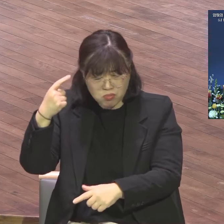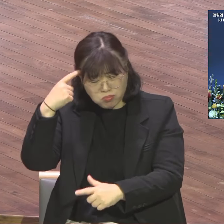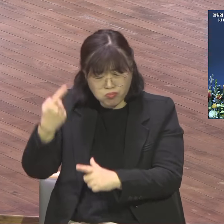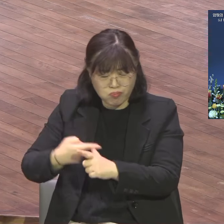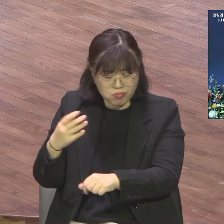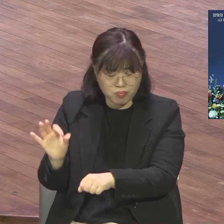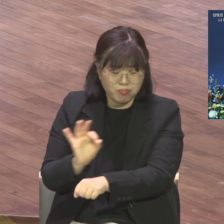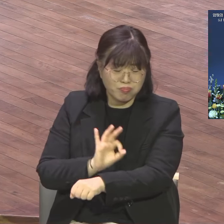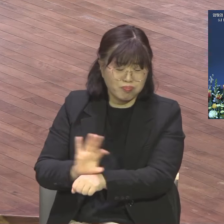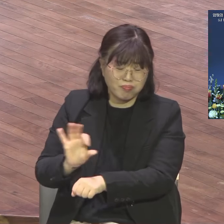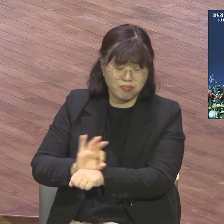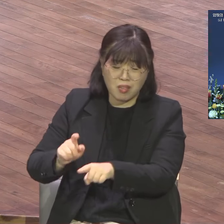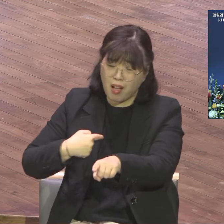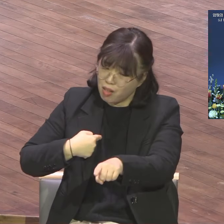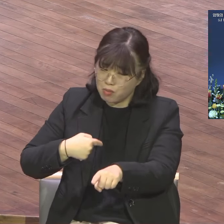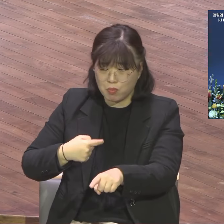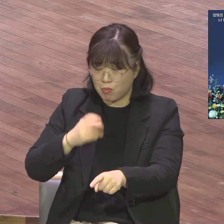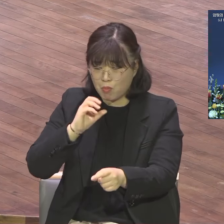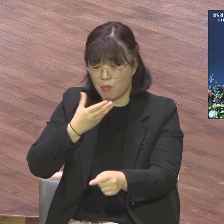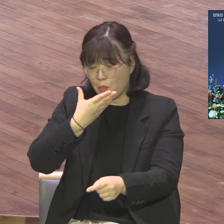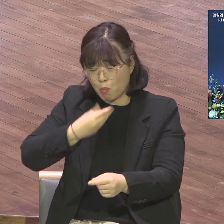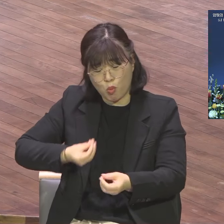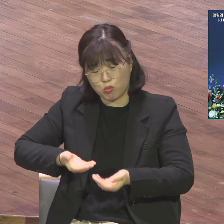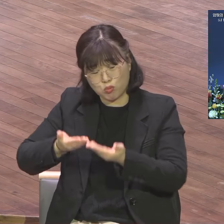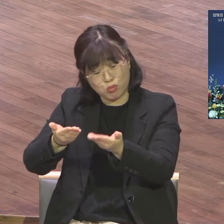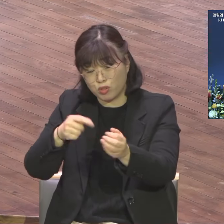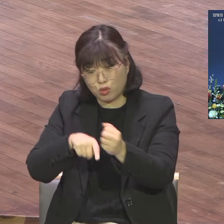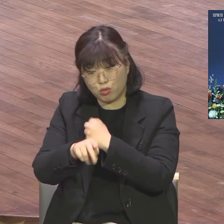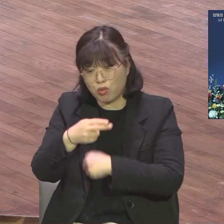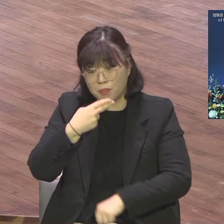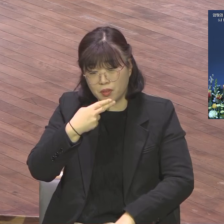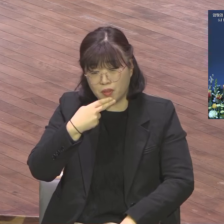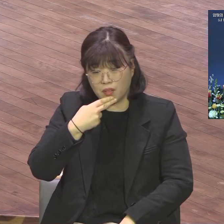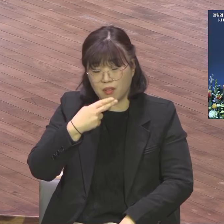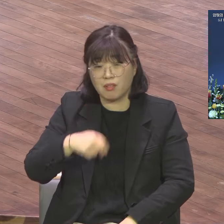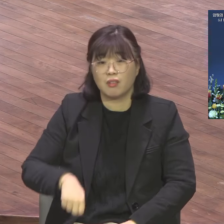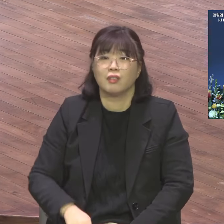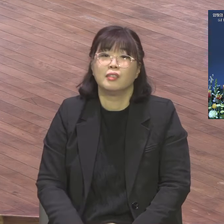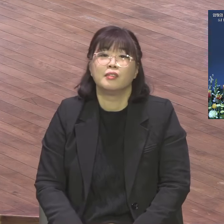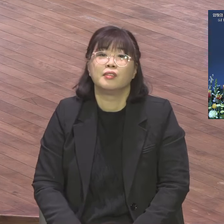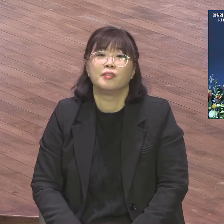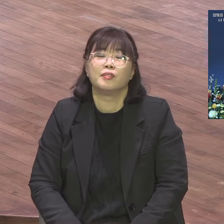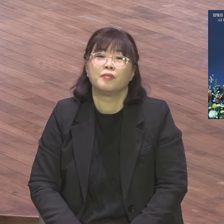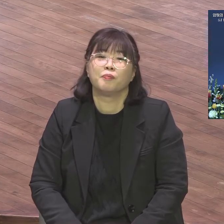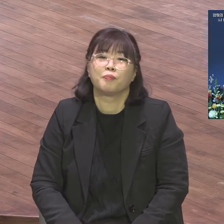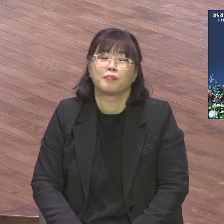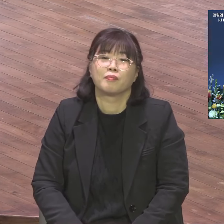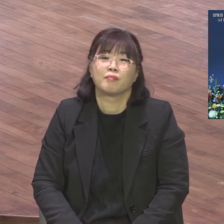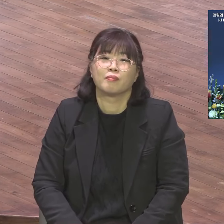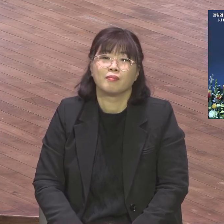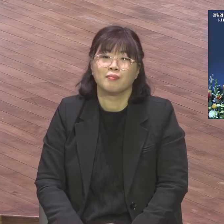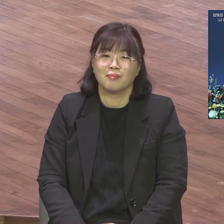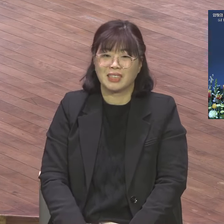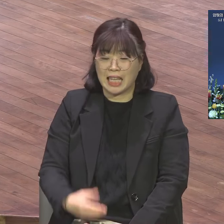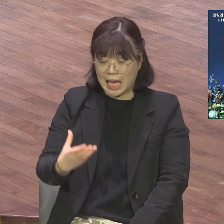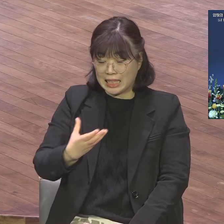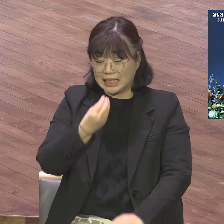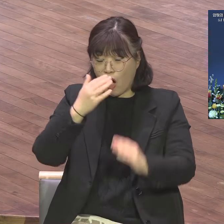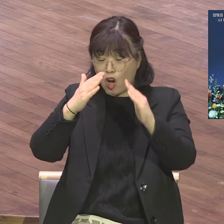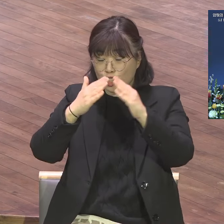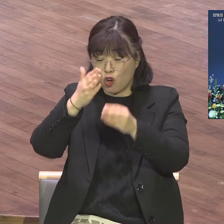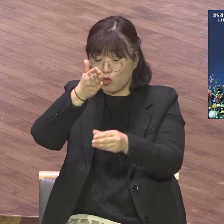중심으로 사는 거예요. 하나님 중심. 예배 중심의 삶. 영적인 의미가 여기 담겨 있는 말이지요. 성경 중심이라는